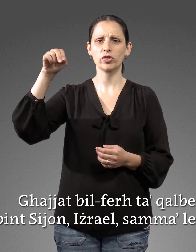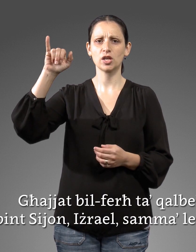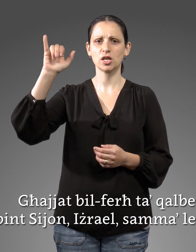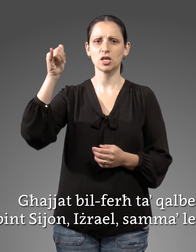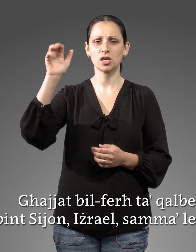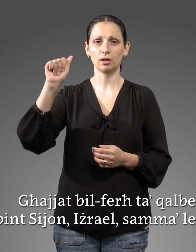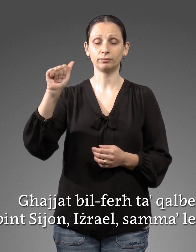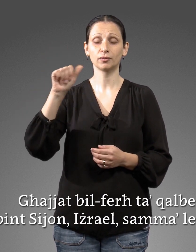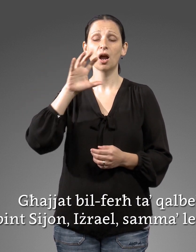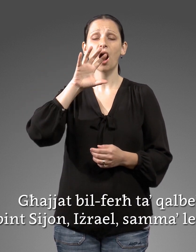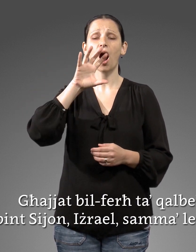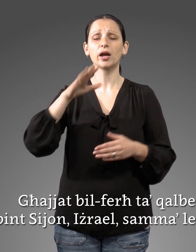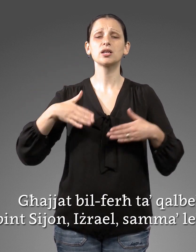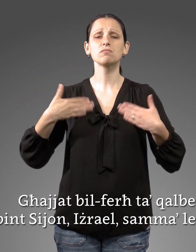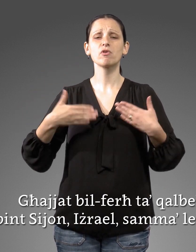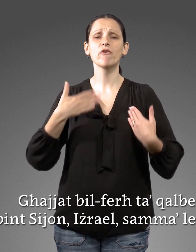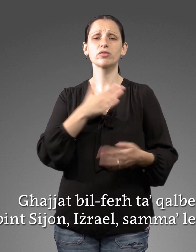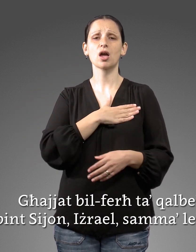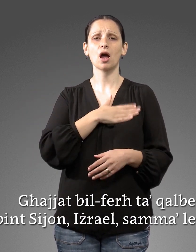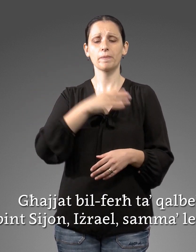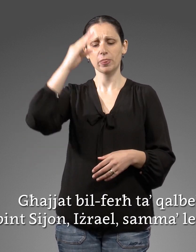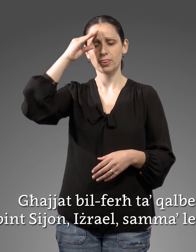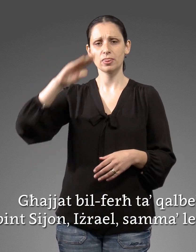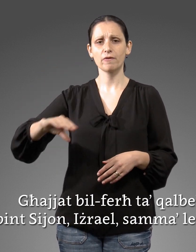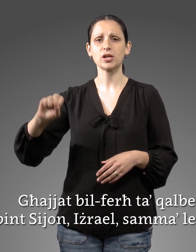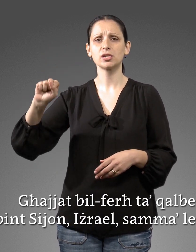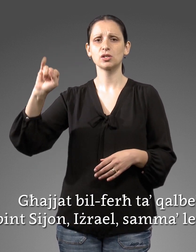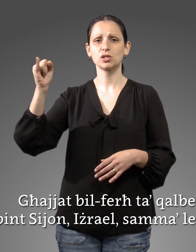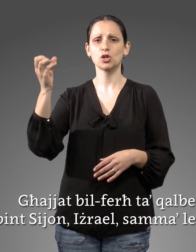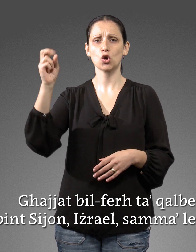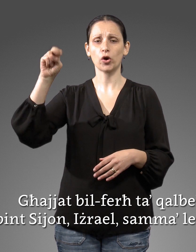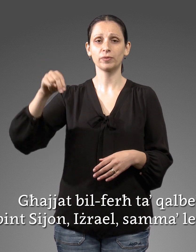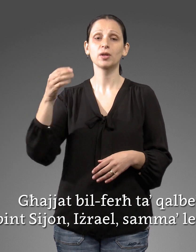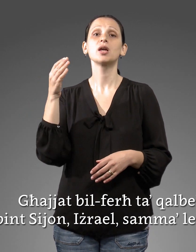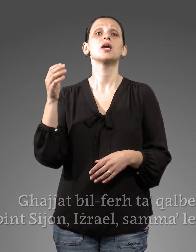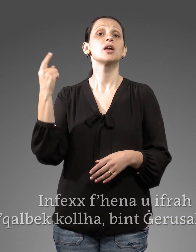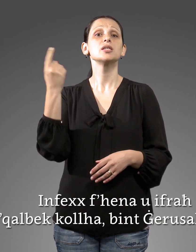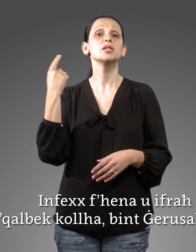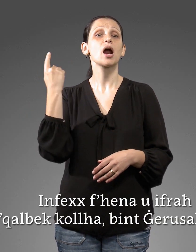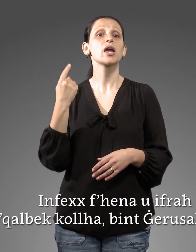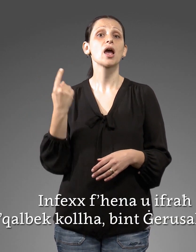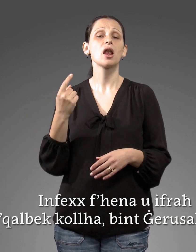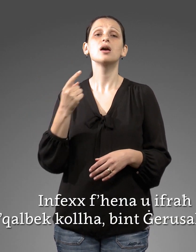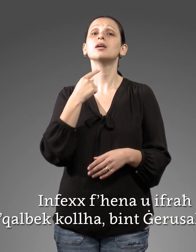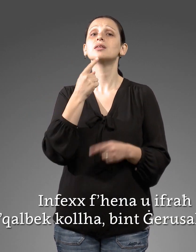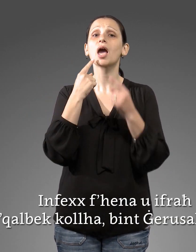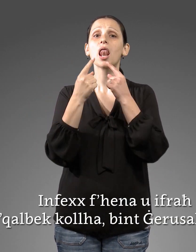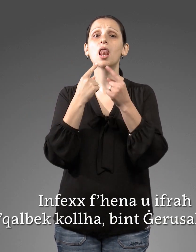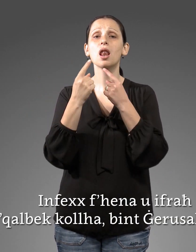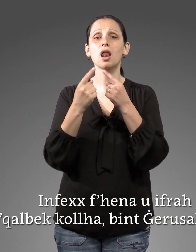ħajad bil-ferta qalbek bin-tsjon Izrael, semmal-eħnek In-fex, fana